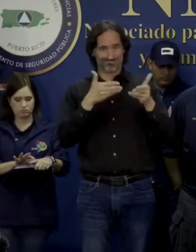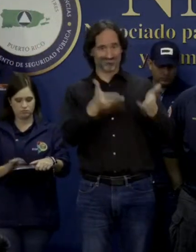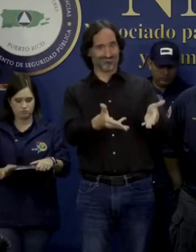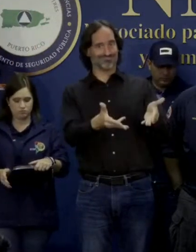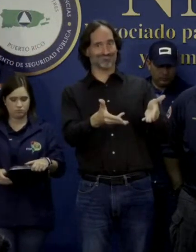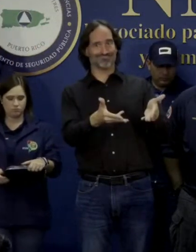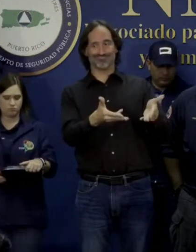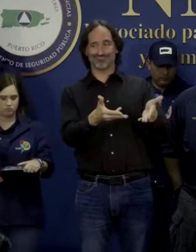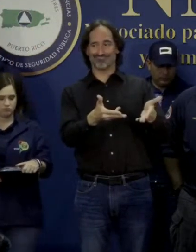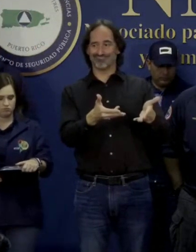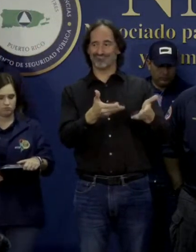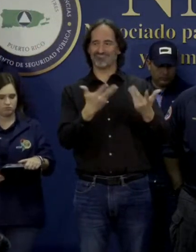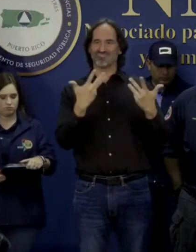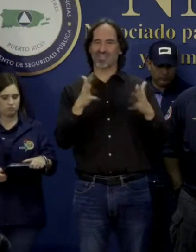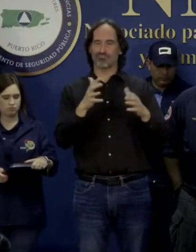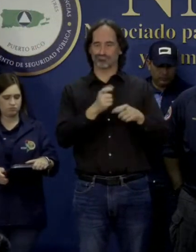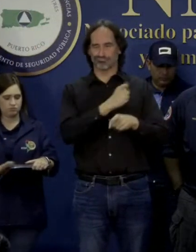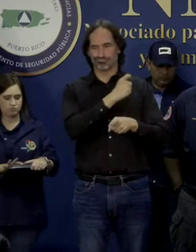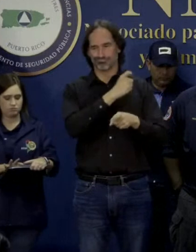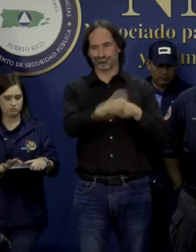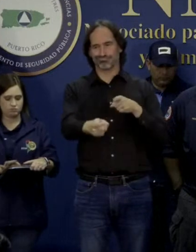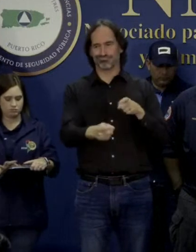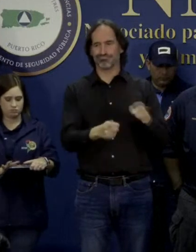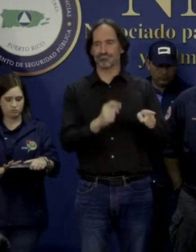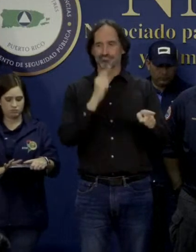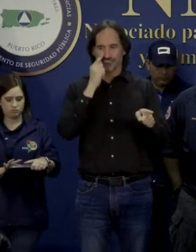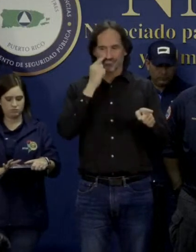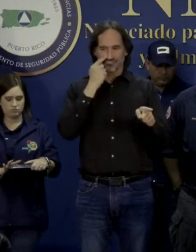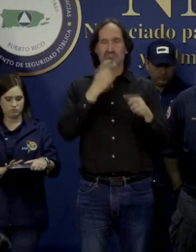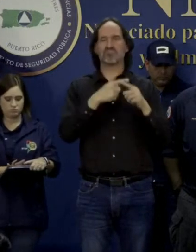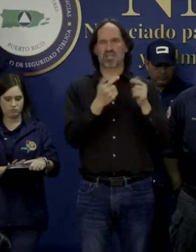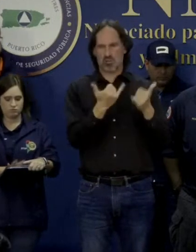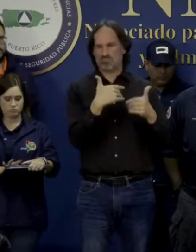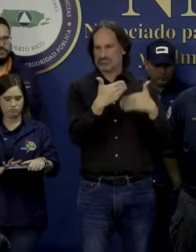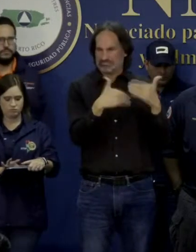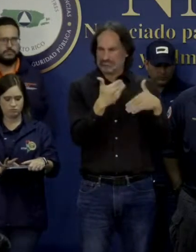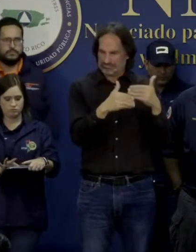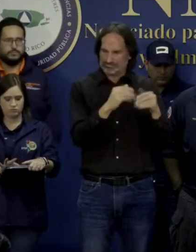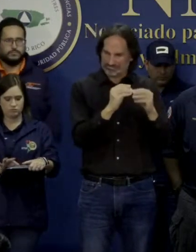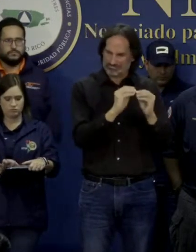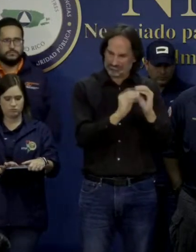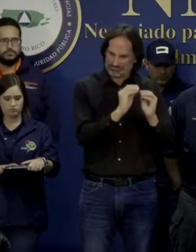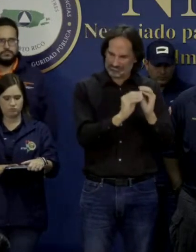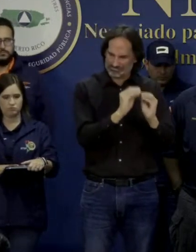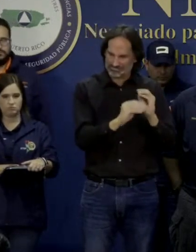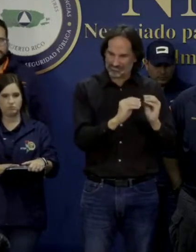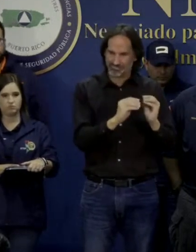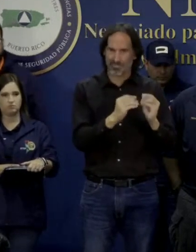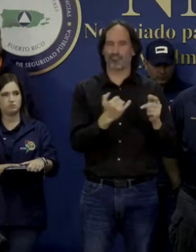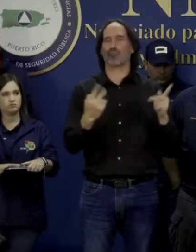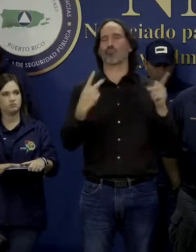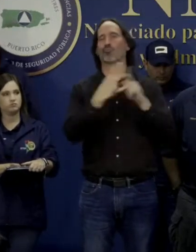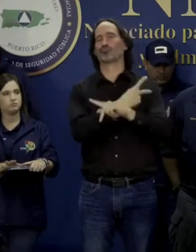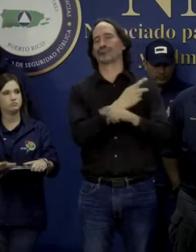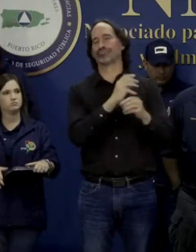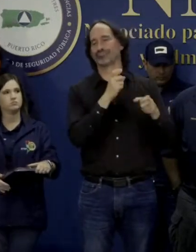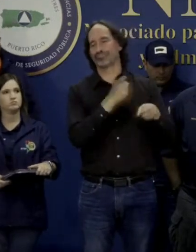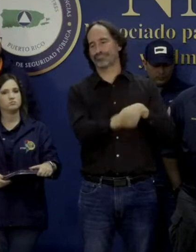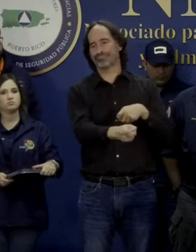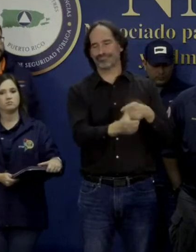de los daños de María, pues el este huracán pues lo destruyó también. O sea que el asunto es